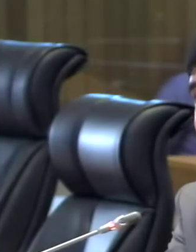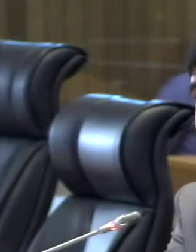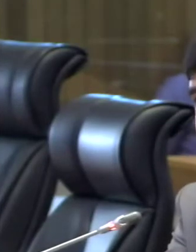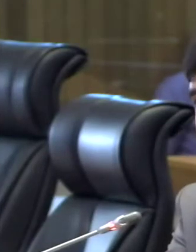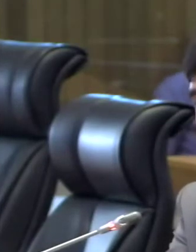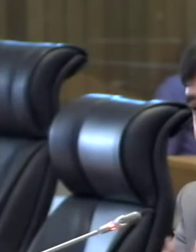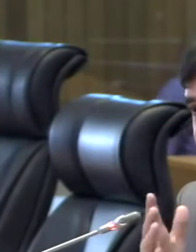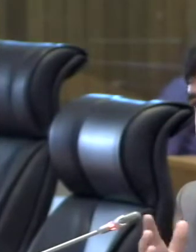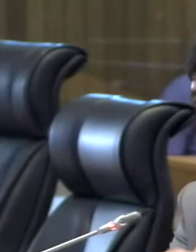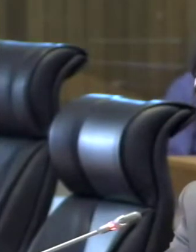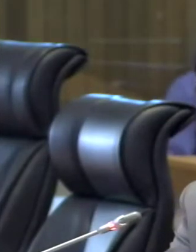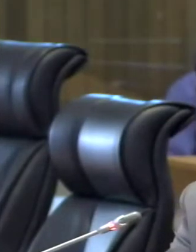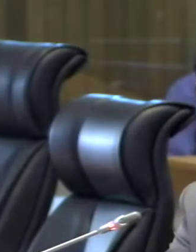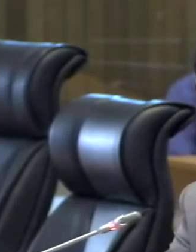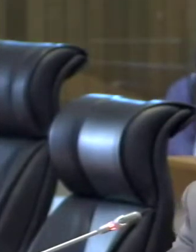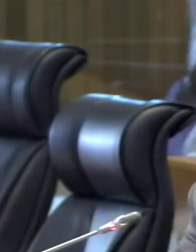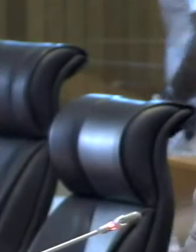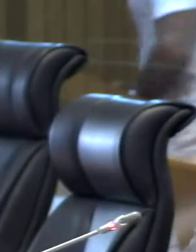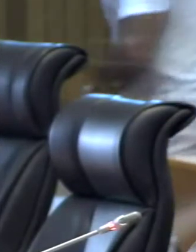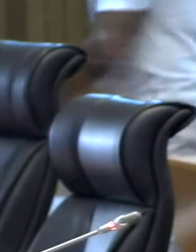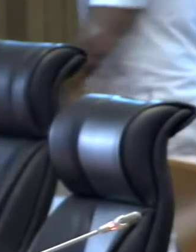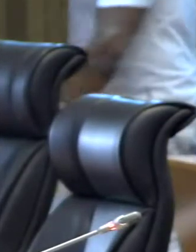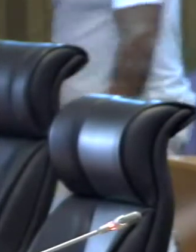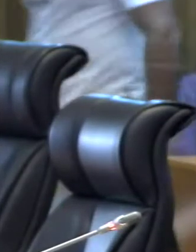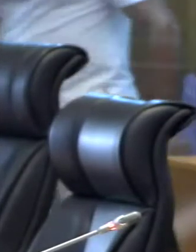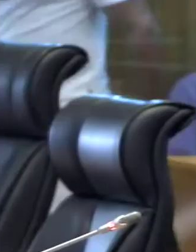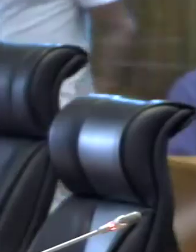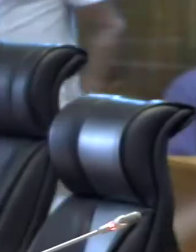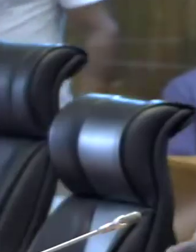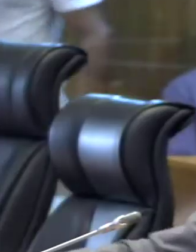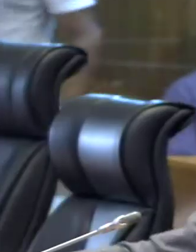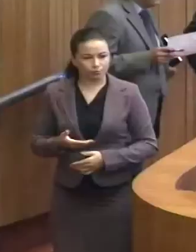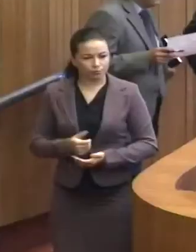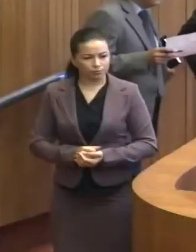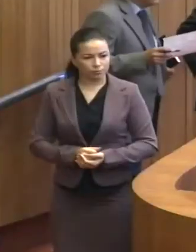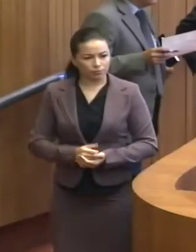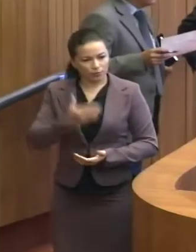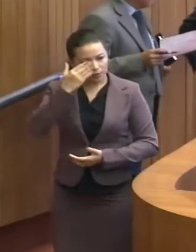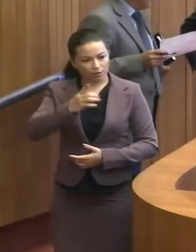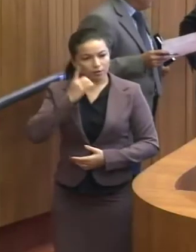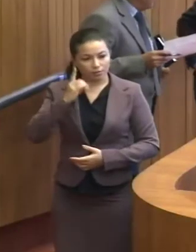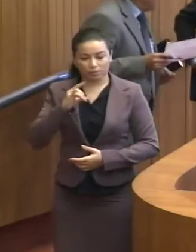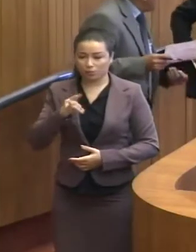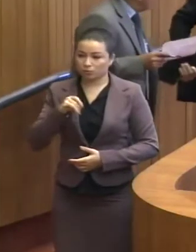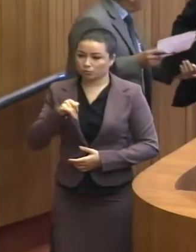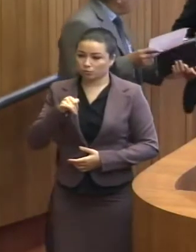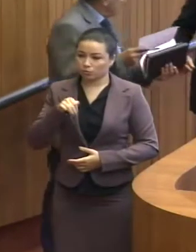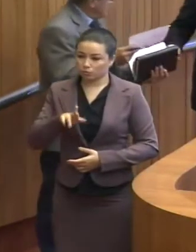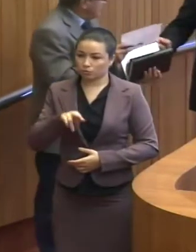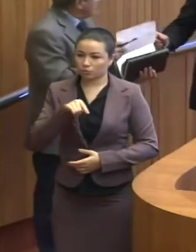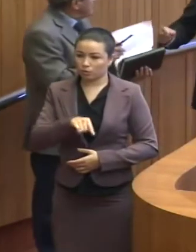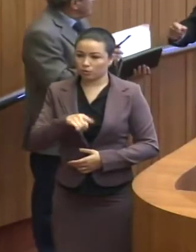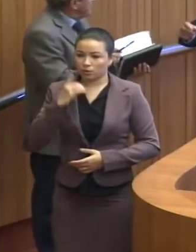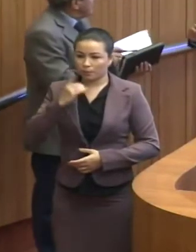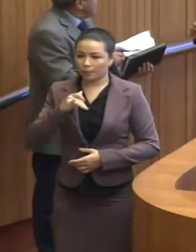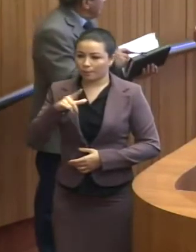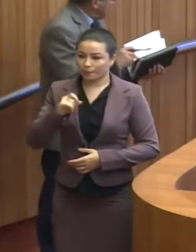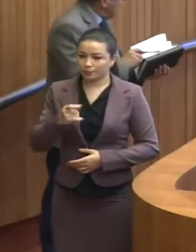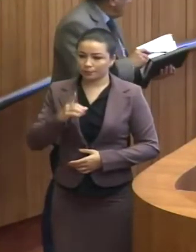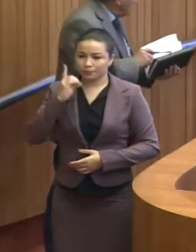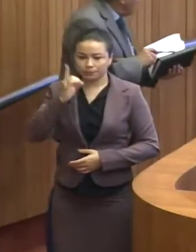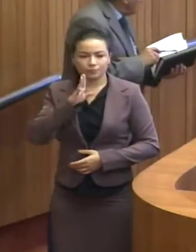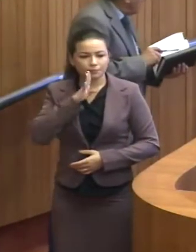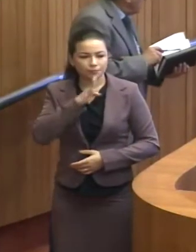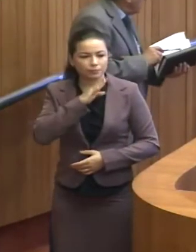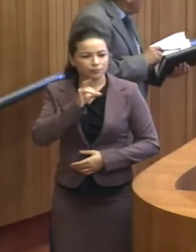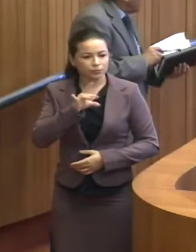e à sua competência. Portanto, está de parabéns, Vossa Excelência, por essa importante vitória. Muito obrigado, deputado Rubem. Deputado Marcelo. Deputado